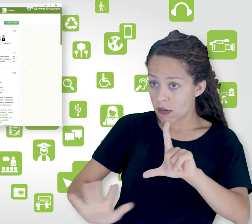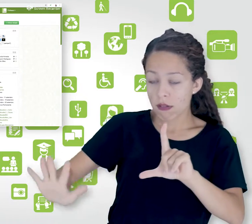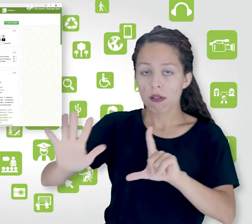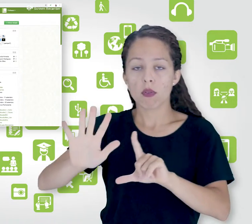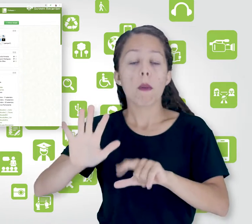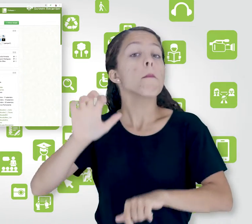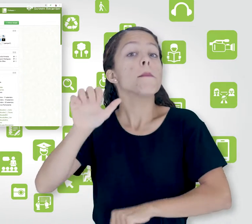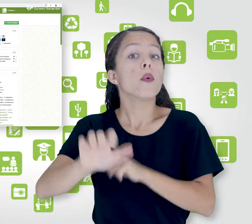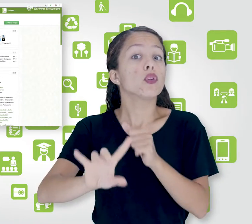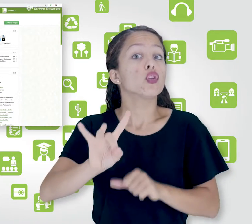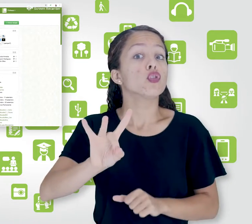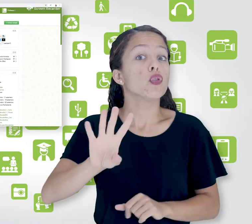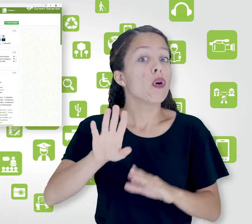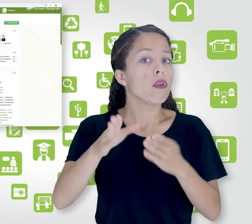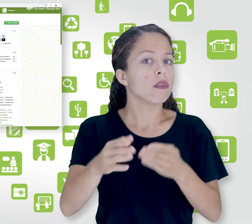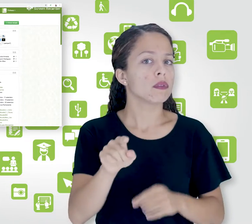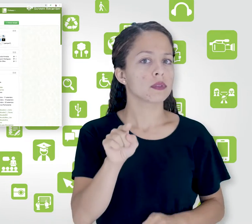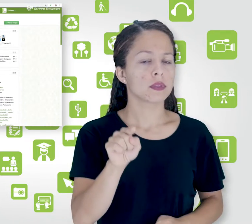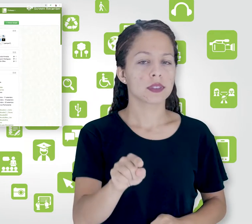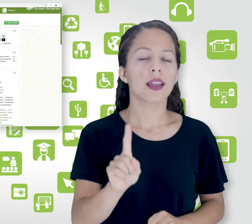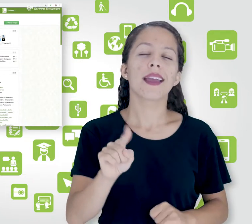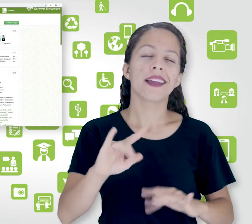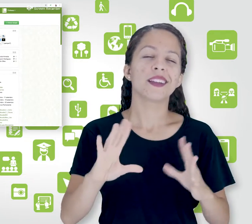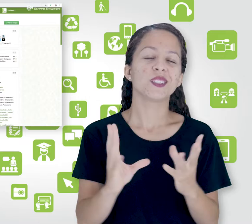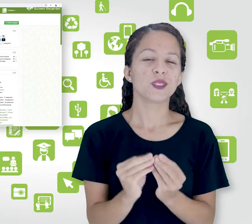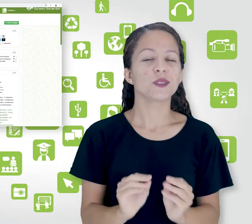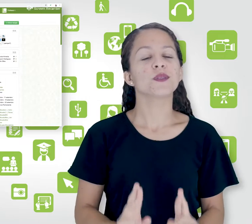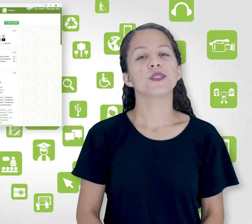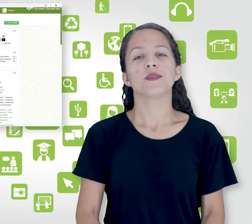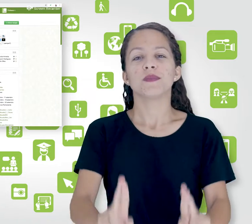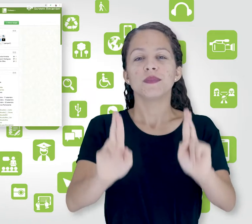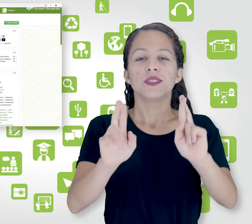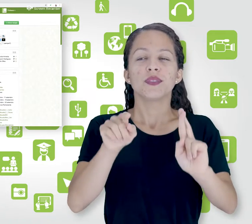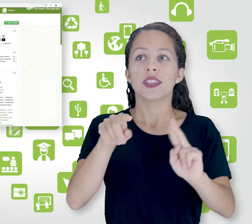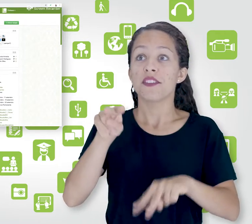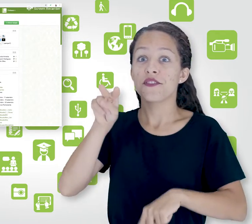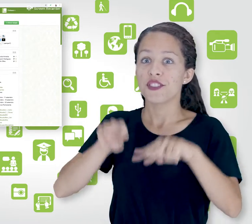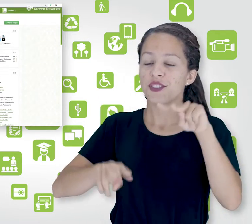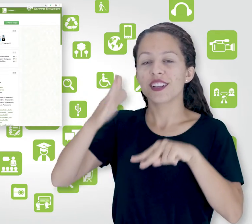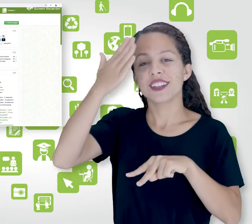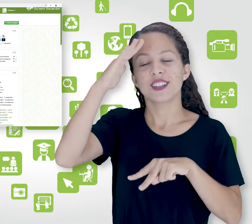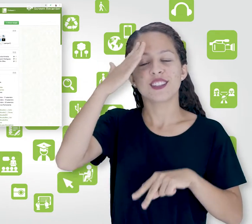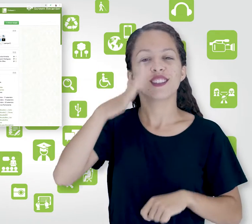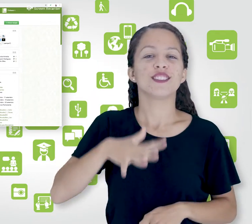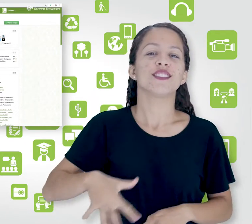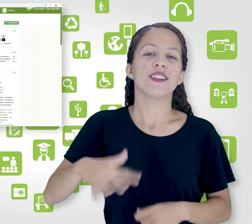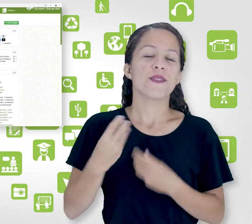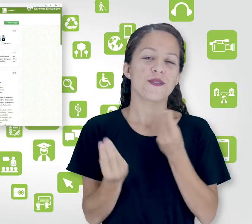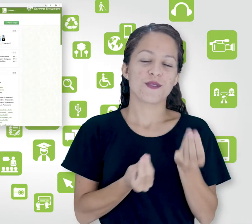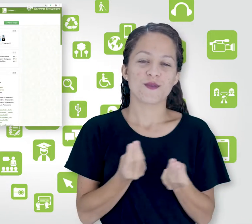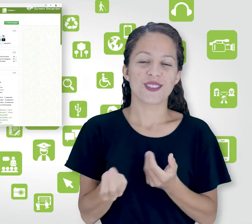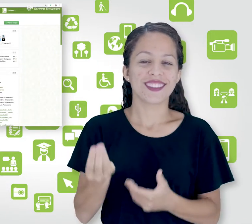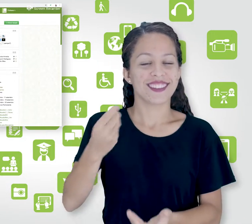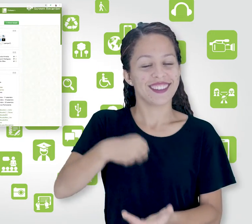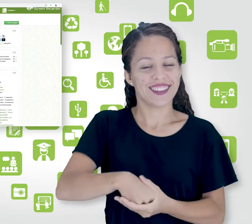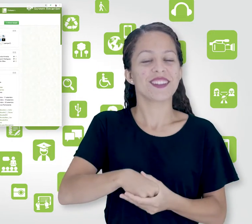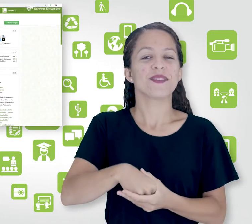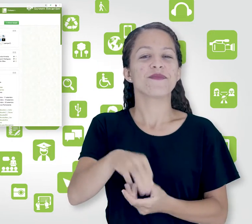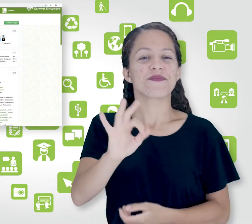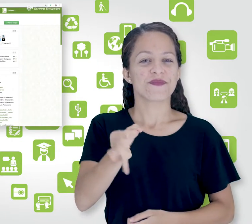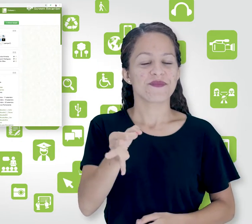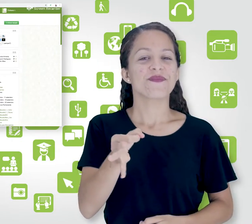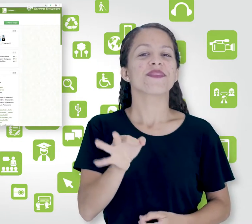assim tá certo quando você muda muda sua mente para você então é isso espero que te de repente dado uma visão de geral